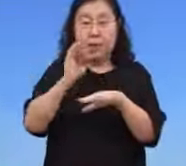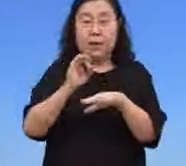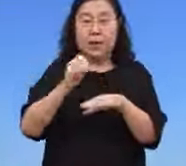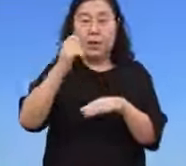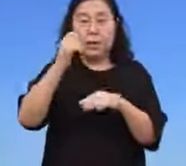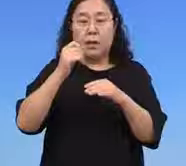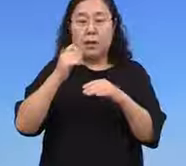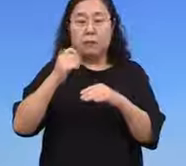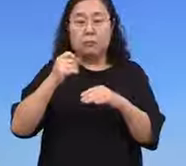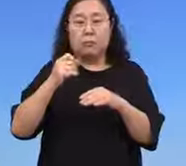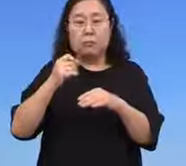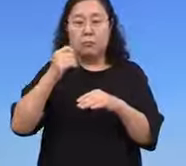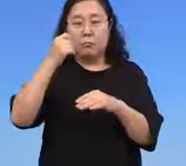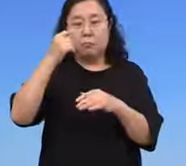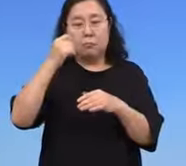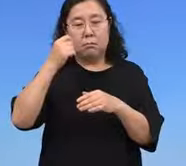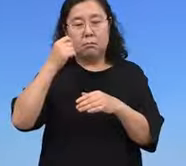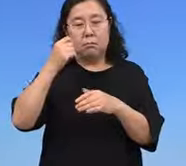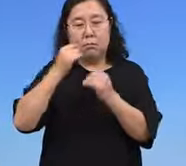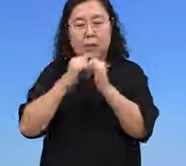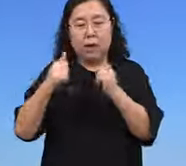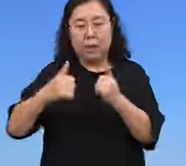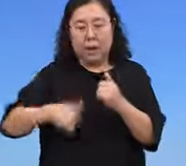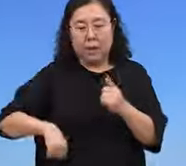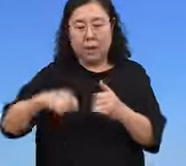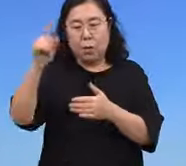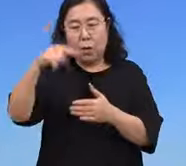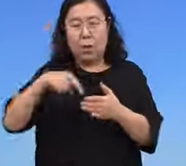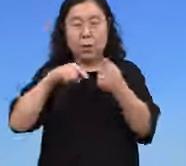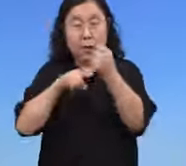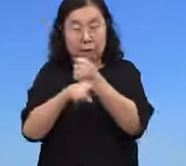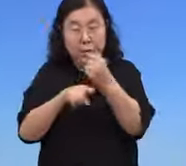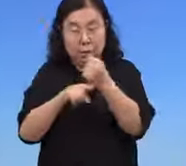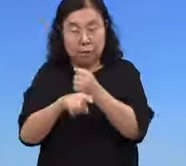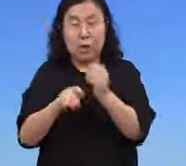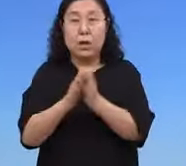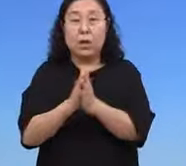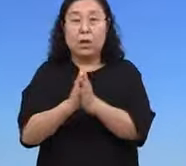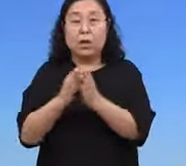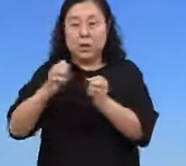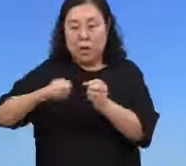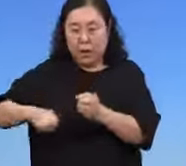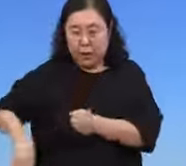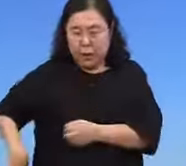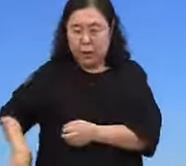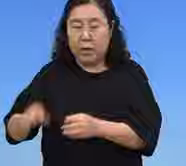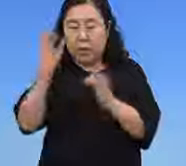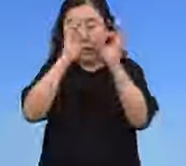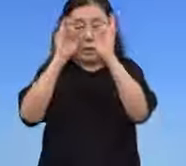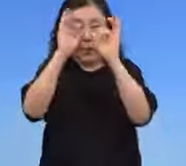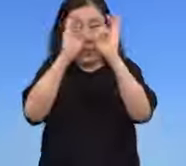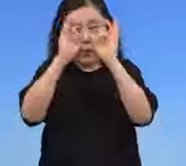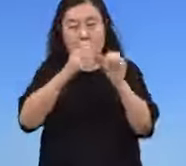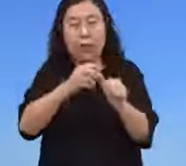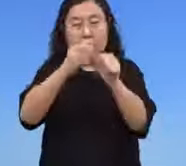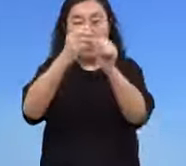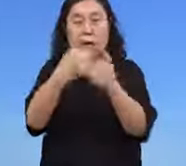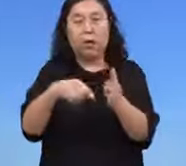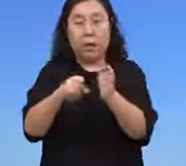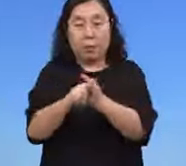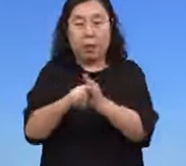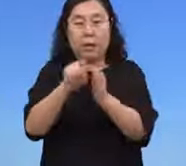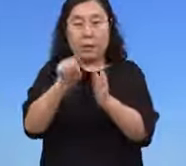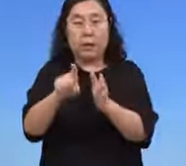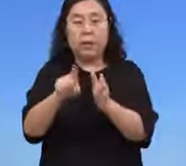10절입니다. 인자가 온 것은 잃어버린 자를 찾아 구원하려 함이니라. 그리고는 11절에서 그들이 이